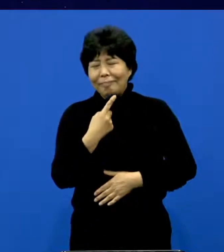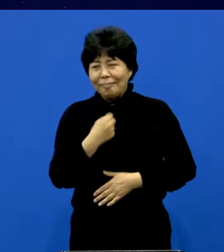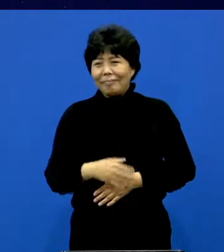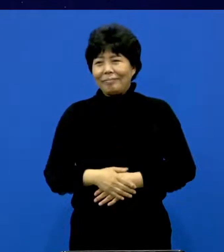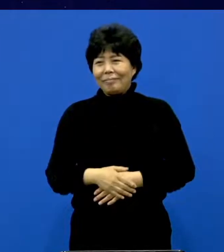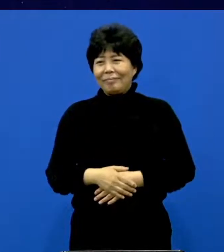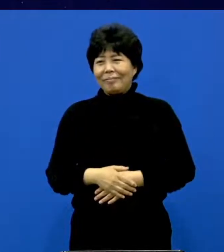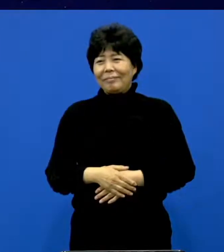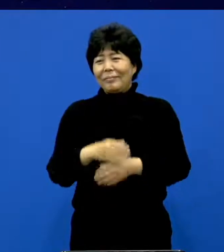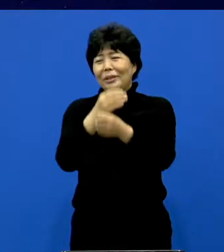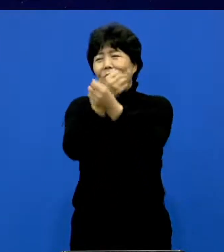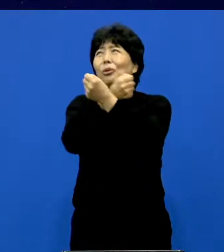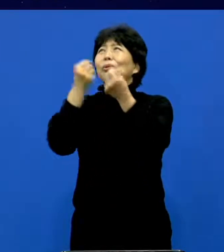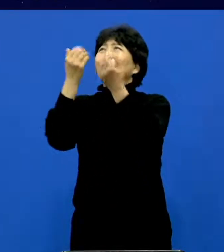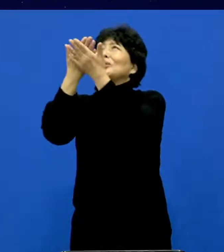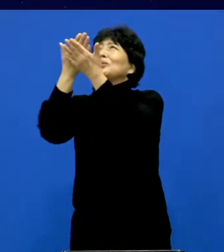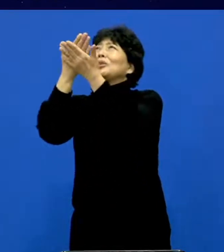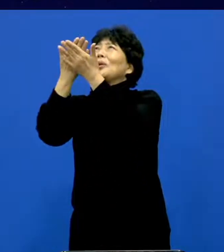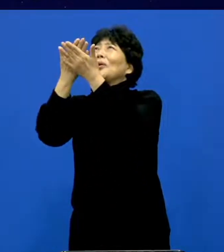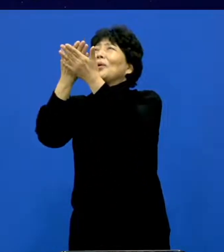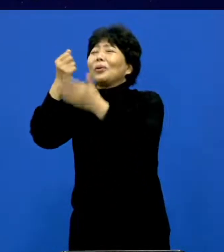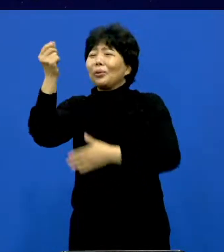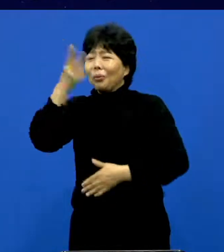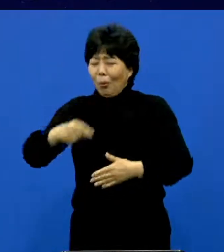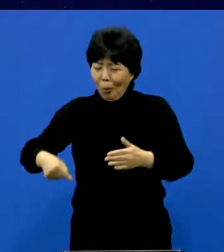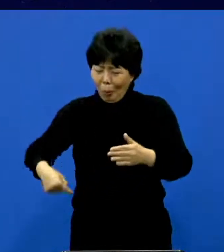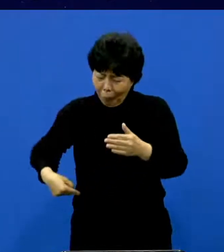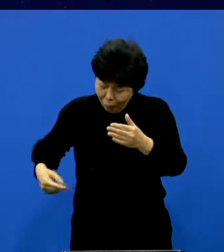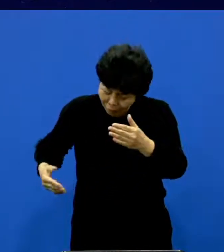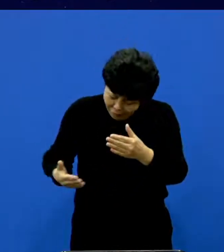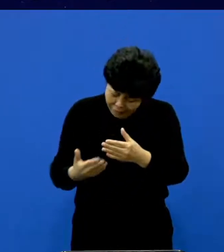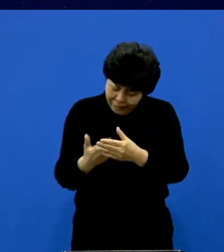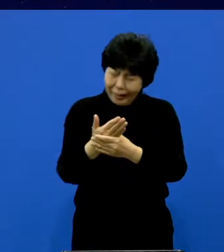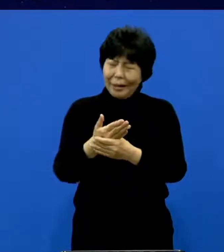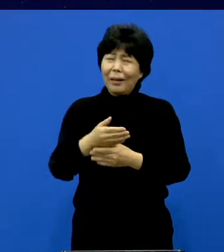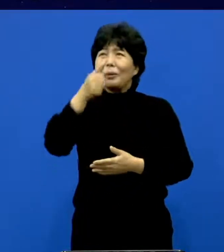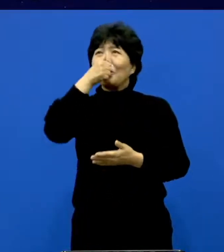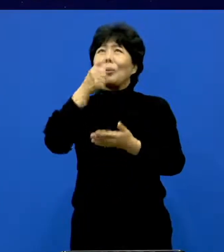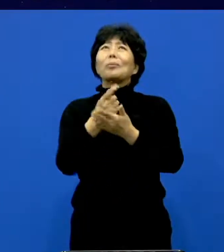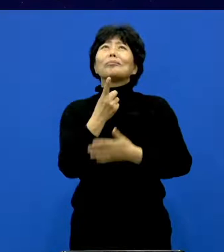또 용서를 구하고 네, 반복하잖아요.